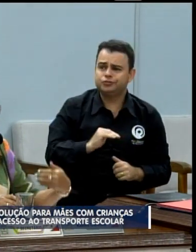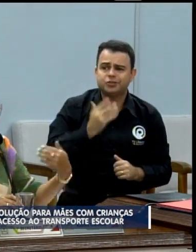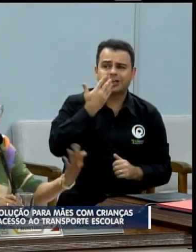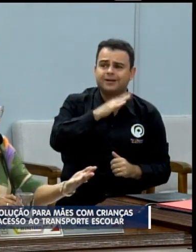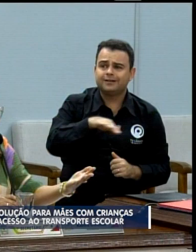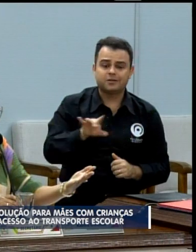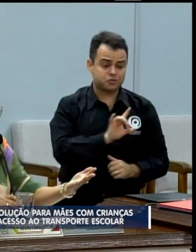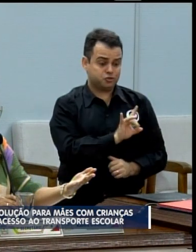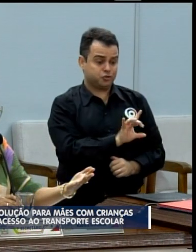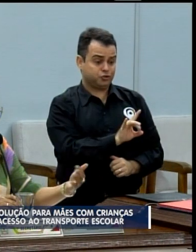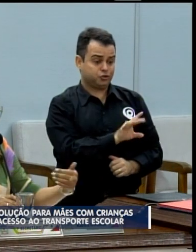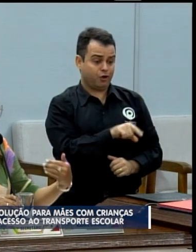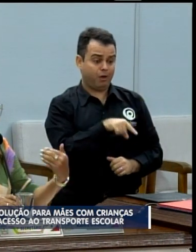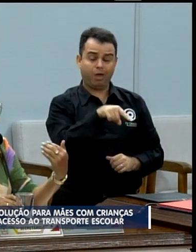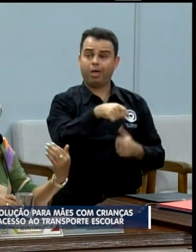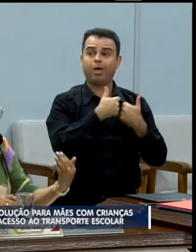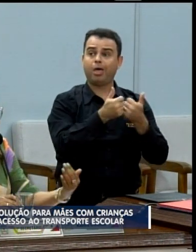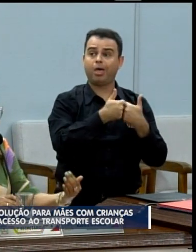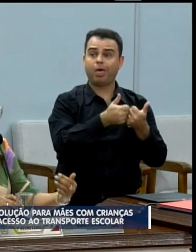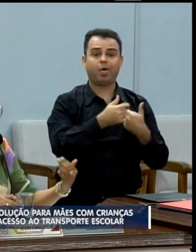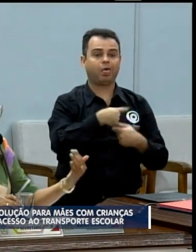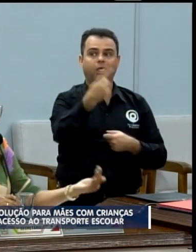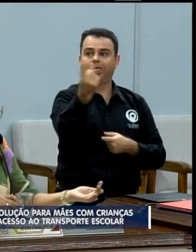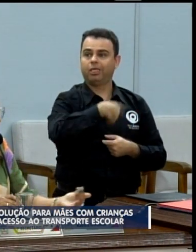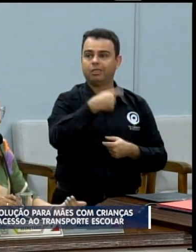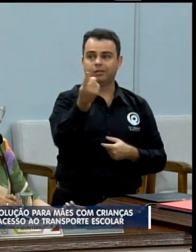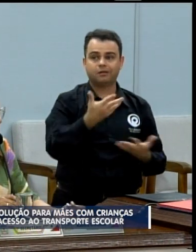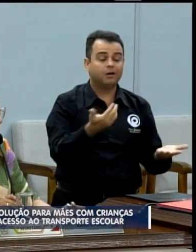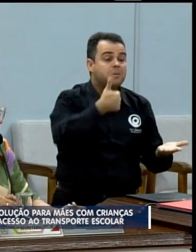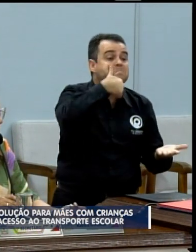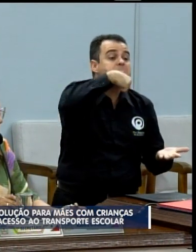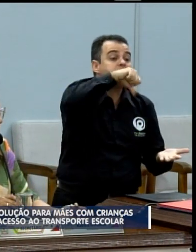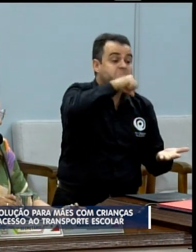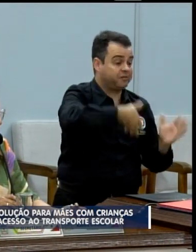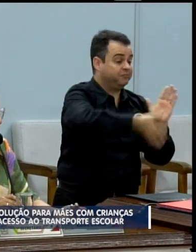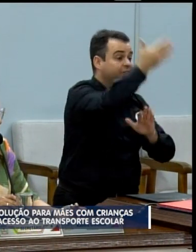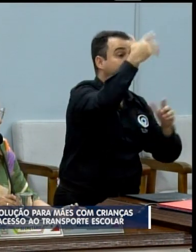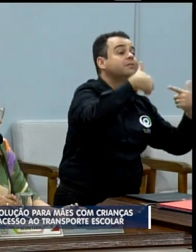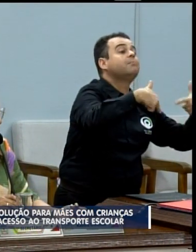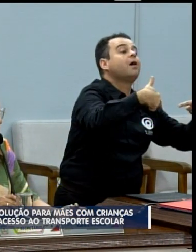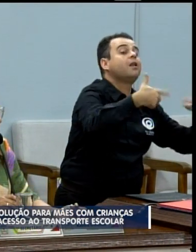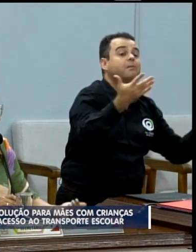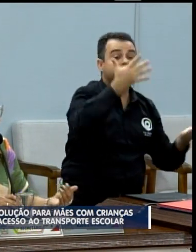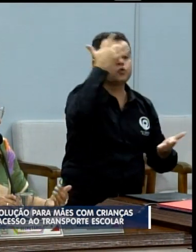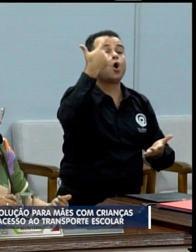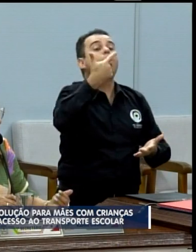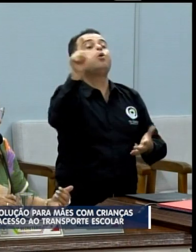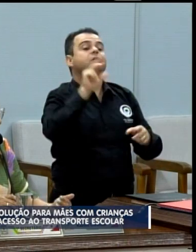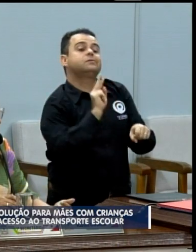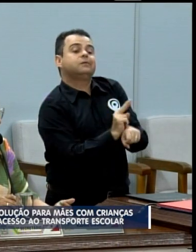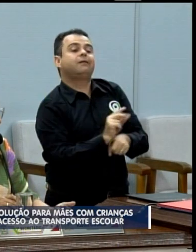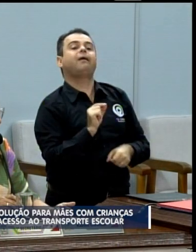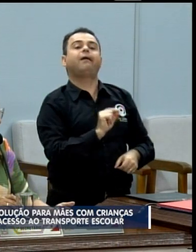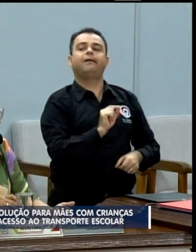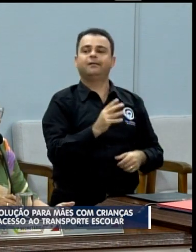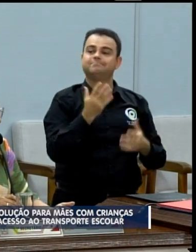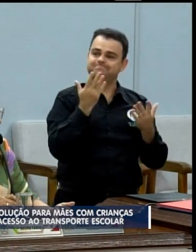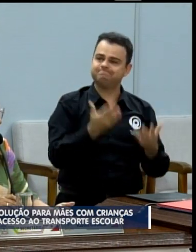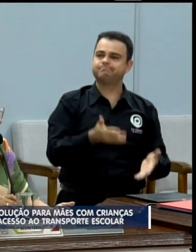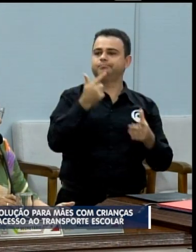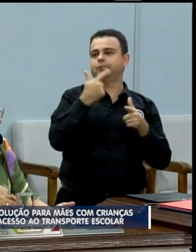a gente deixá-lo sozinho ou a mãe deixar o trabalho para levar a criança no transporte público. Essa é